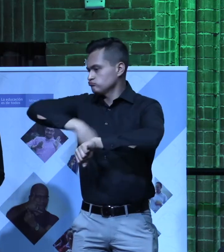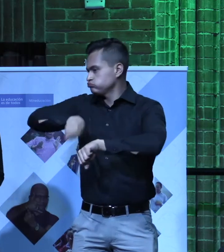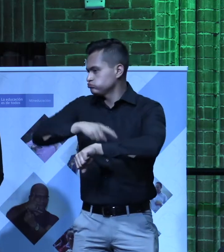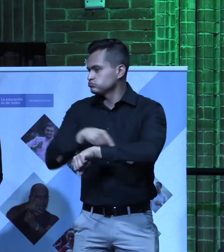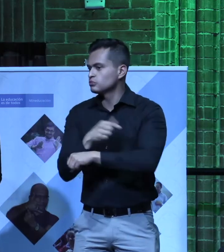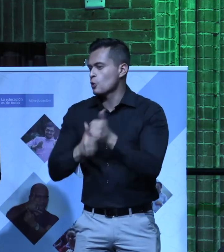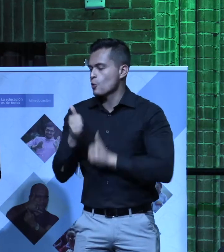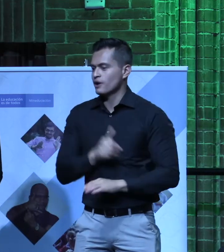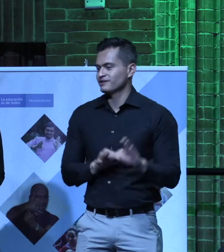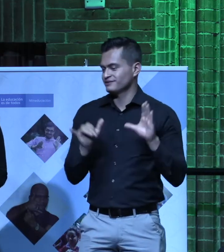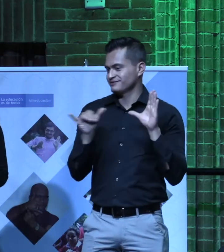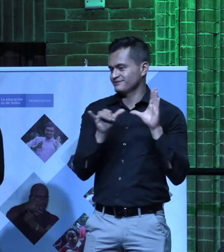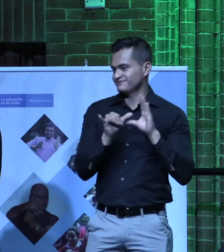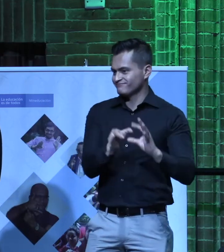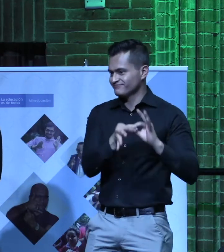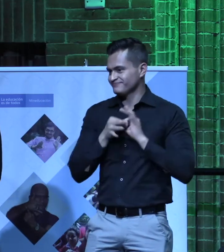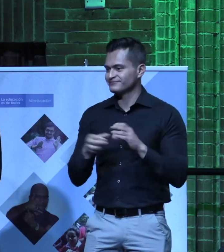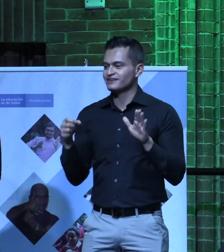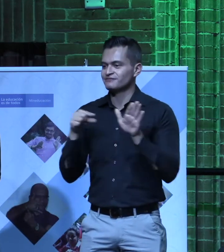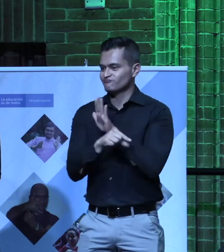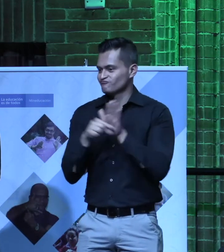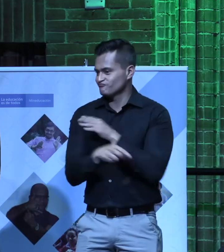aliado CITI-TV. Siguiente.